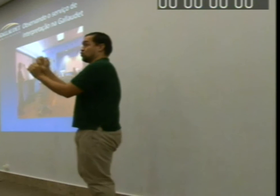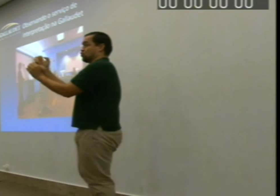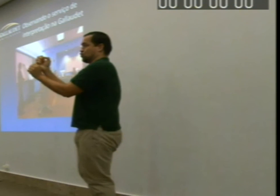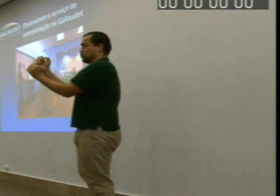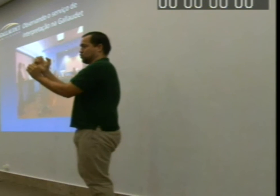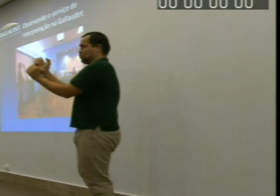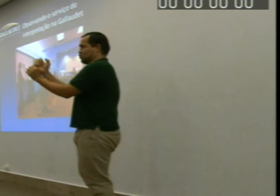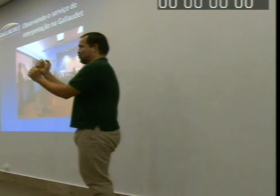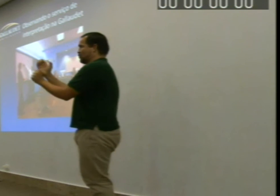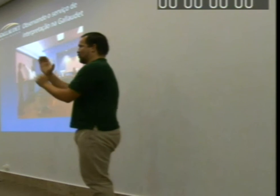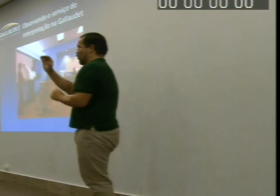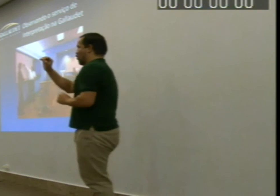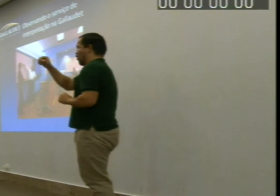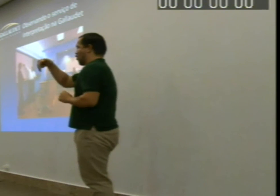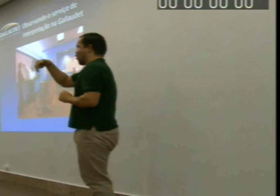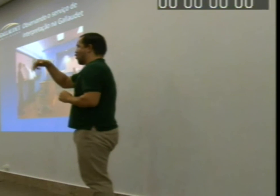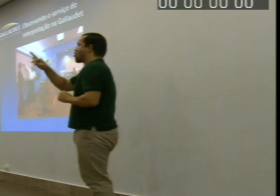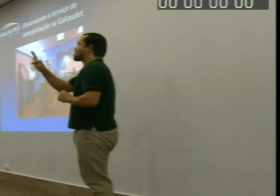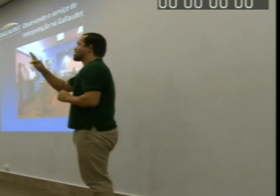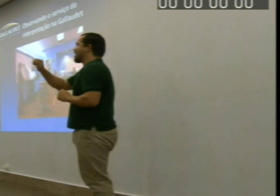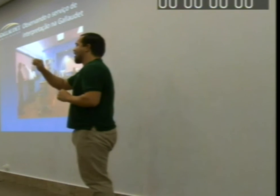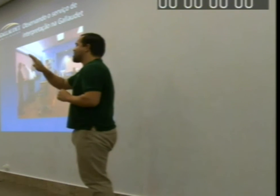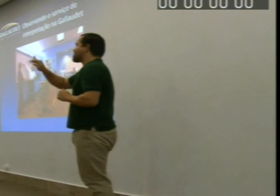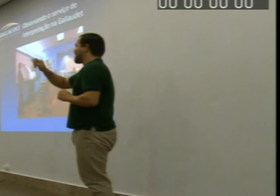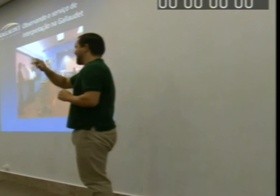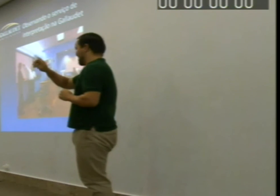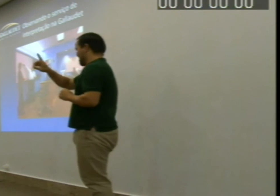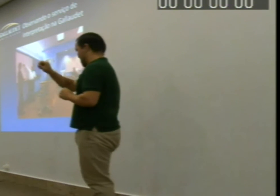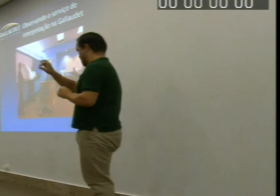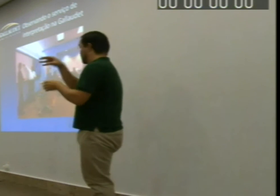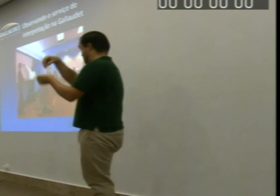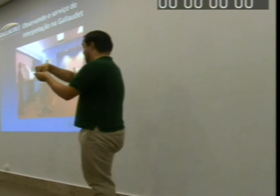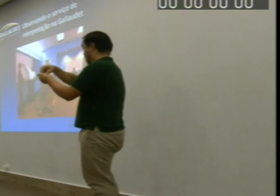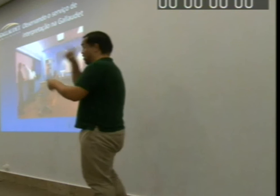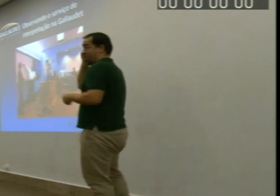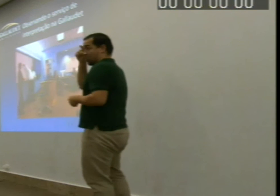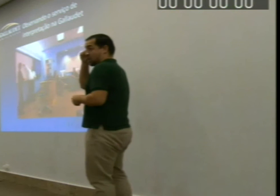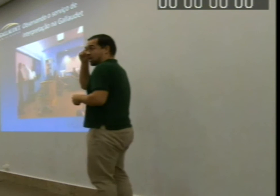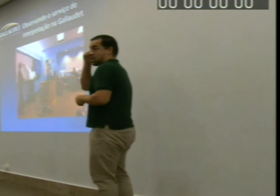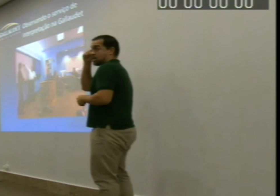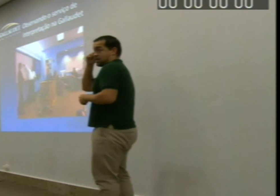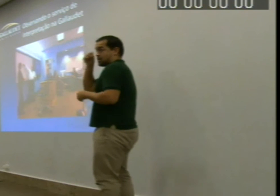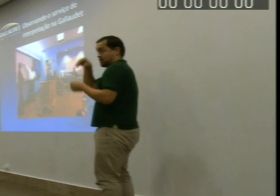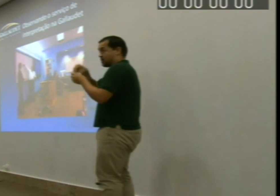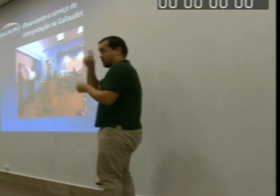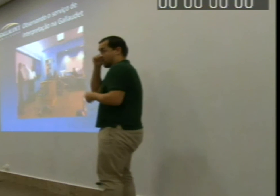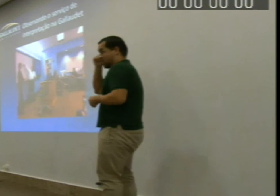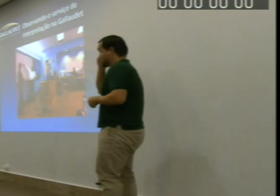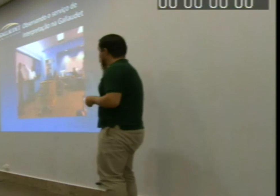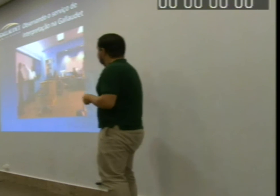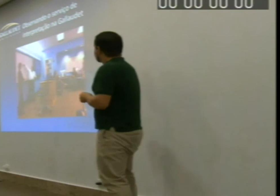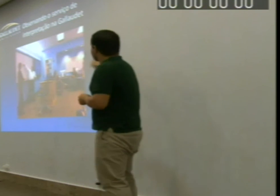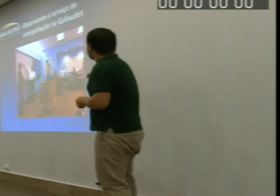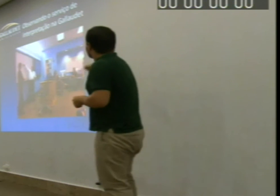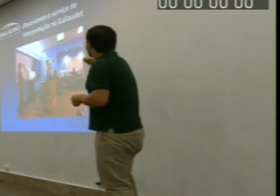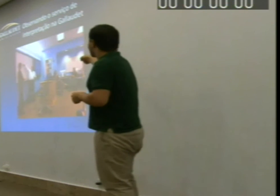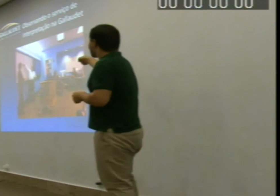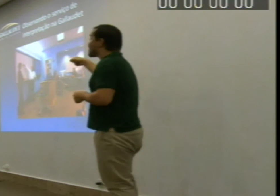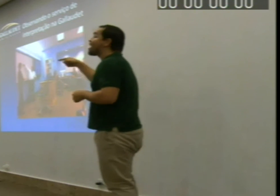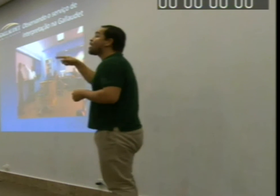é um curso de administ contabilidade um curso de contabilidade dentro da